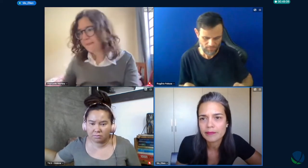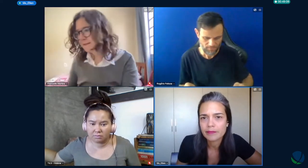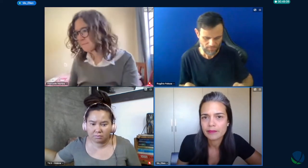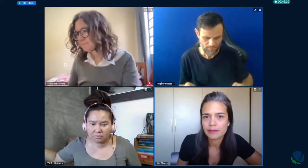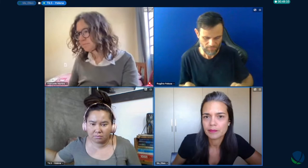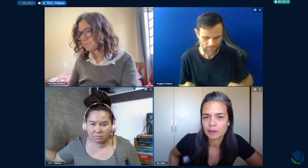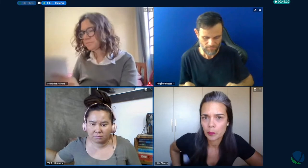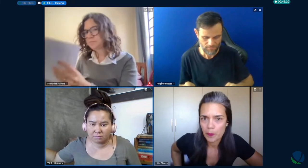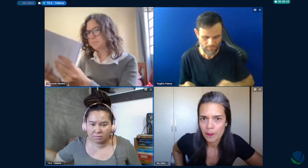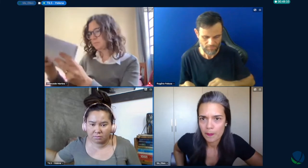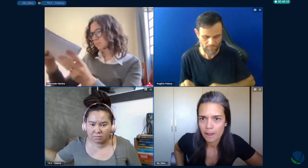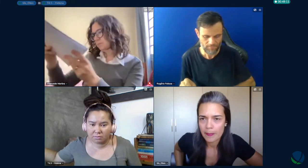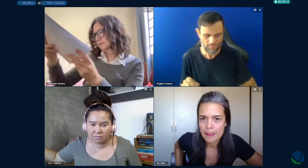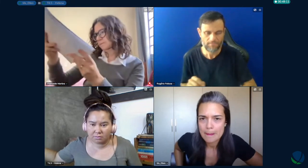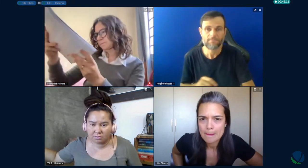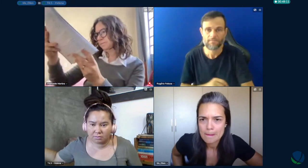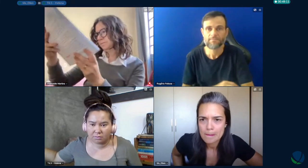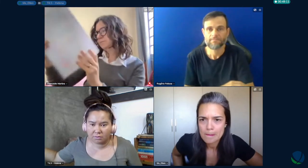também.